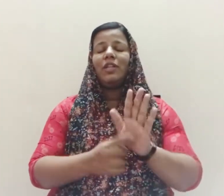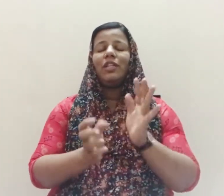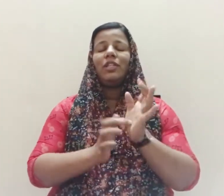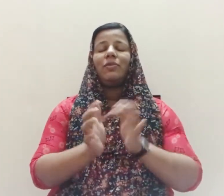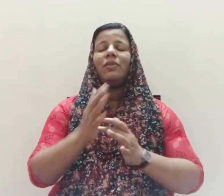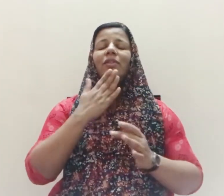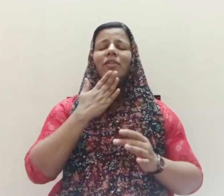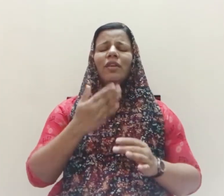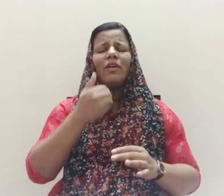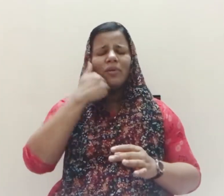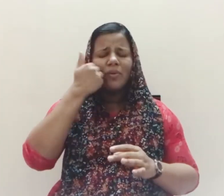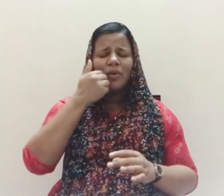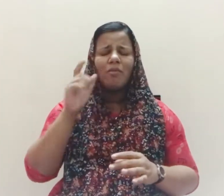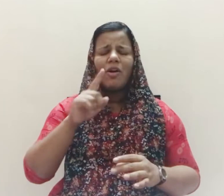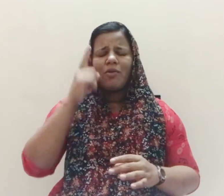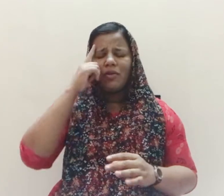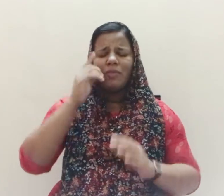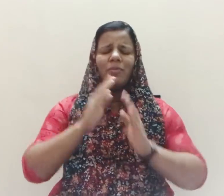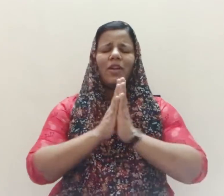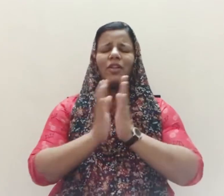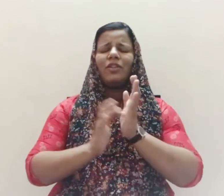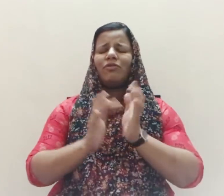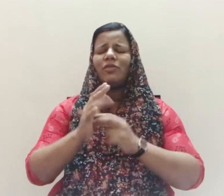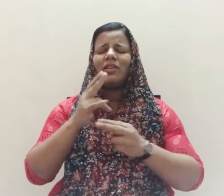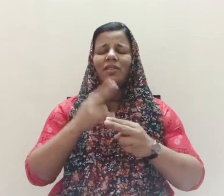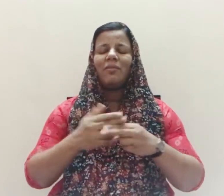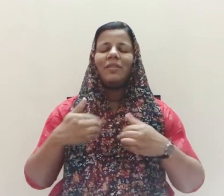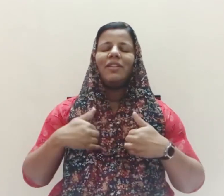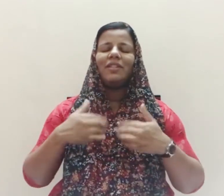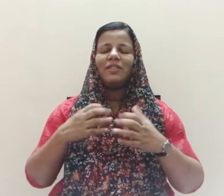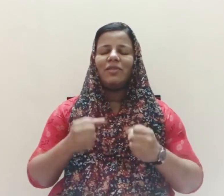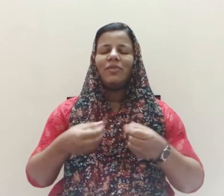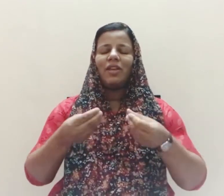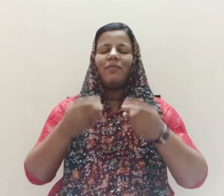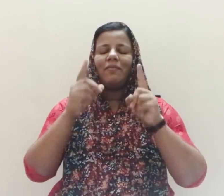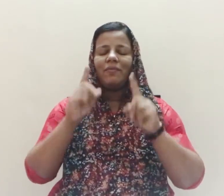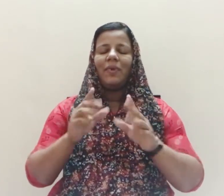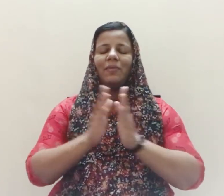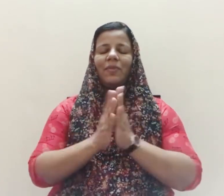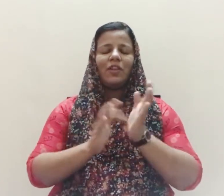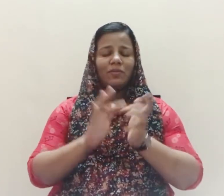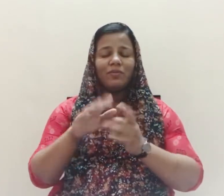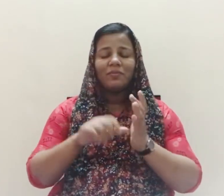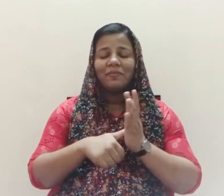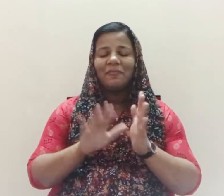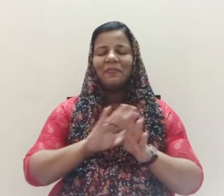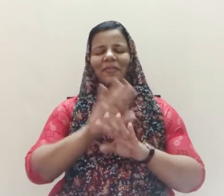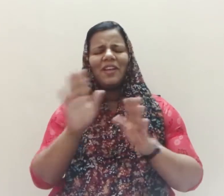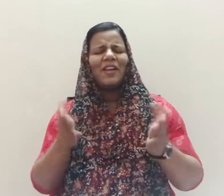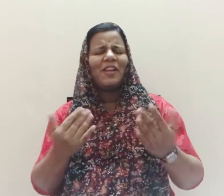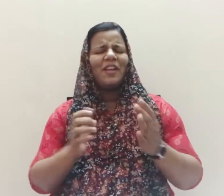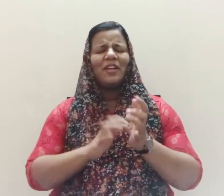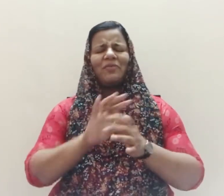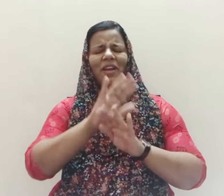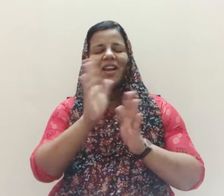പറയുന്നു. രോഗികളായിരിക്കുന്നവർ യേശു ക്രിസ്തുവിൻ്റെ നാമത്തിൽ സൗഖ്യമാകട്ടെ. കർത്താവെ, അങ്ങേക്കൊന്നും അസാധ്യമല്ല. ഏത് രോഗത്തിനും അങ്ങ് വൈദ്യന.